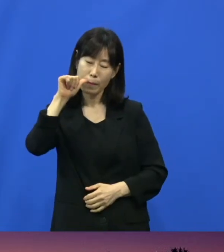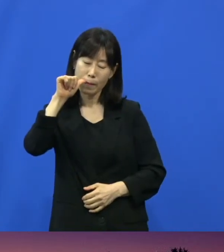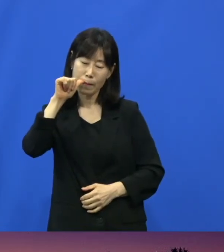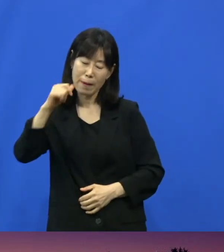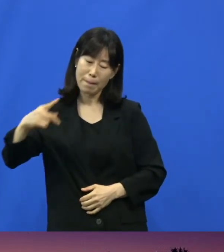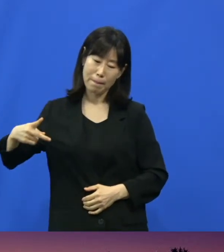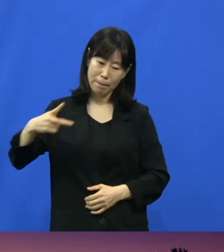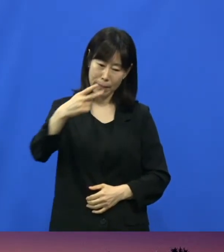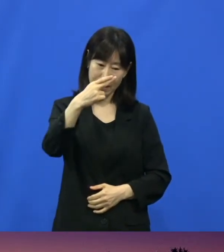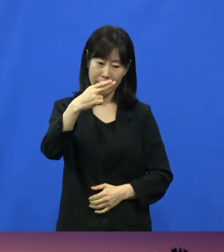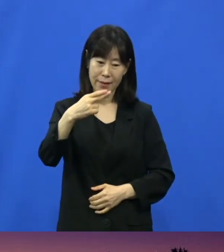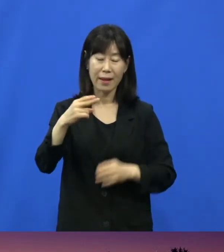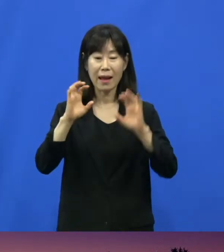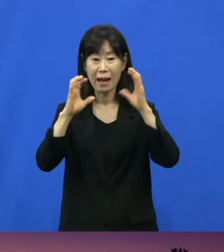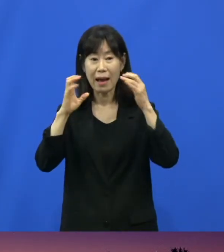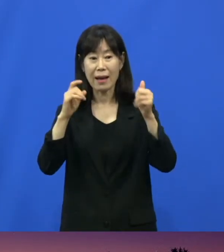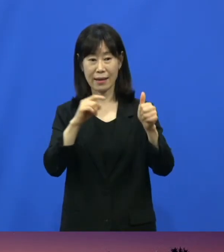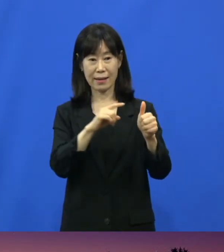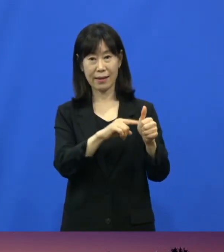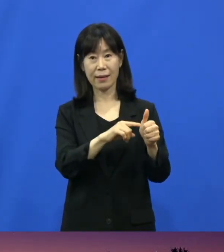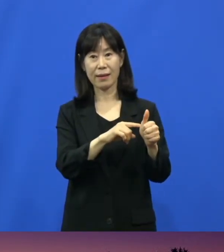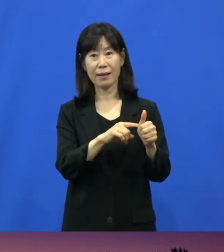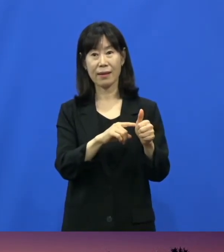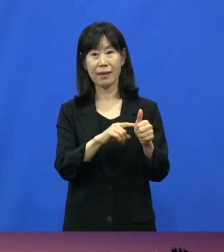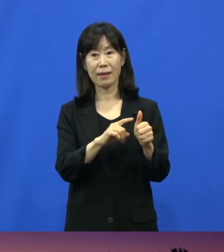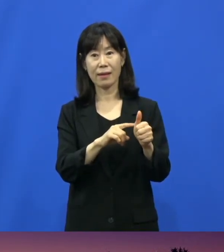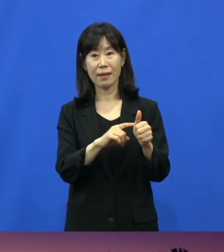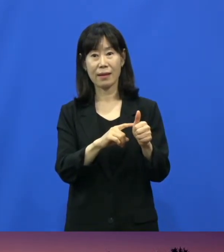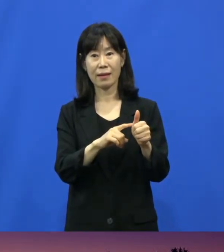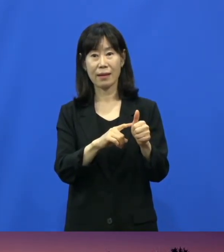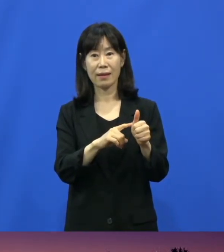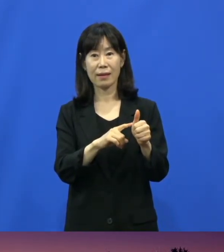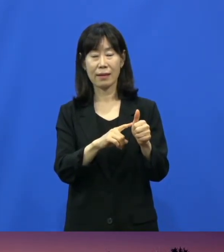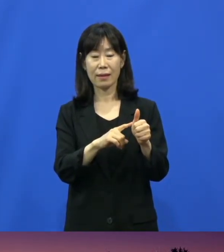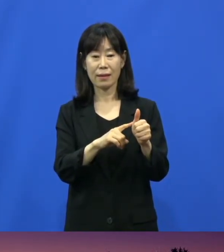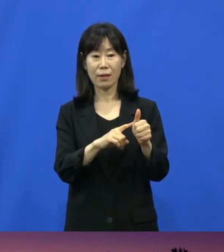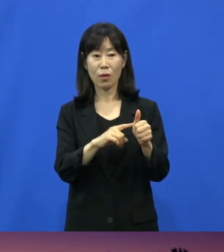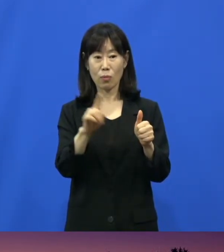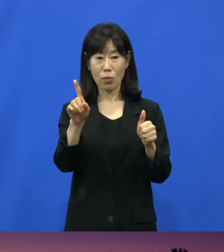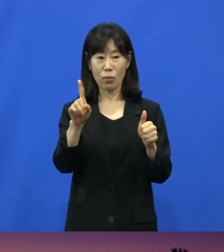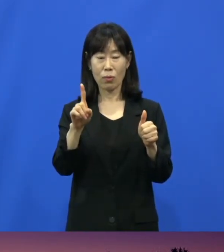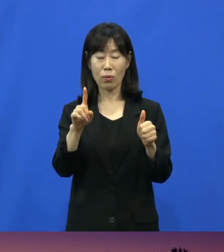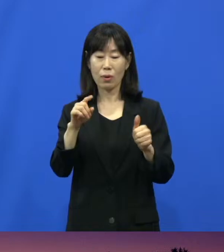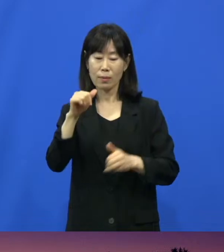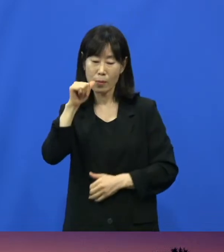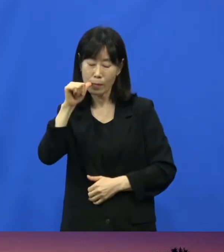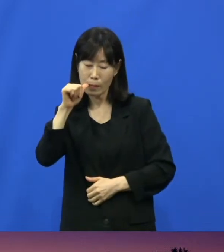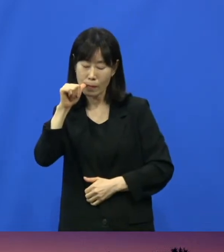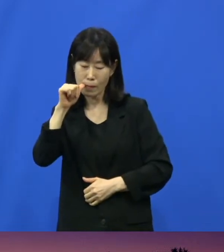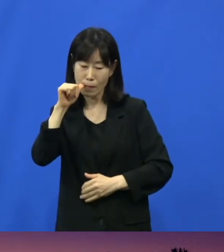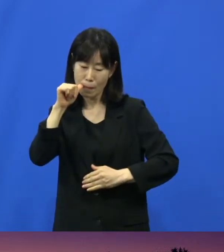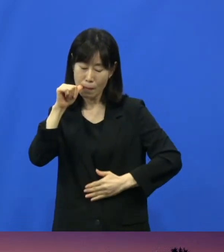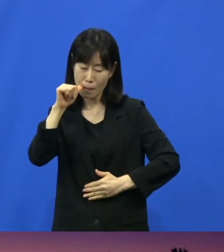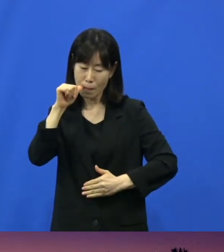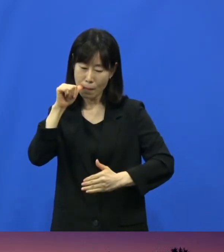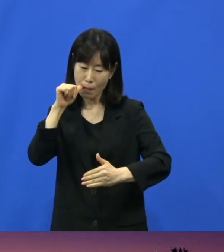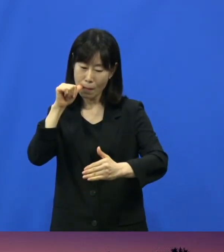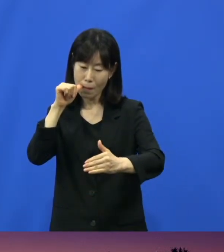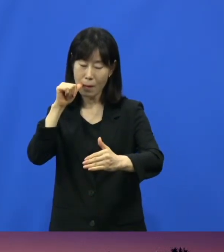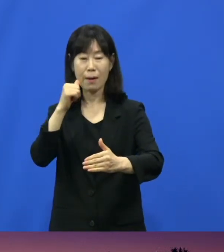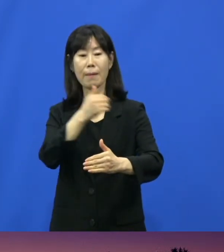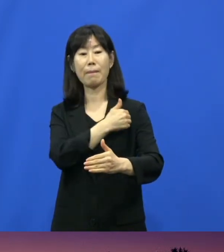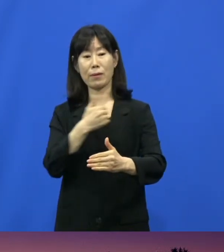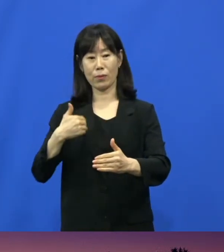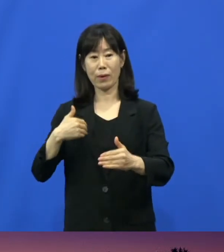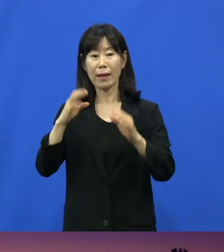아이예요. 오늘 이 본문의 핵심은 젖을 뗀 아이는 뭐냐면 젖을 충분히 먹고 난 다음에 만족한 상태에 있는 아이를